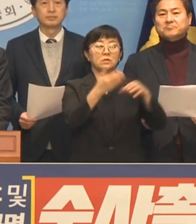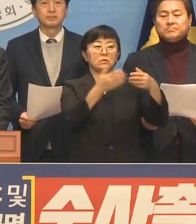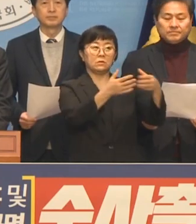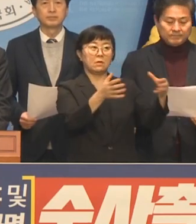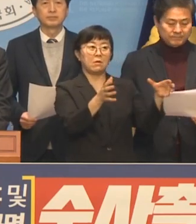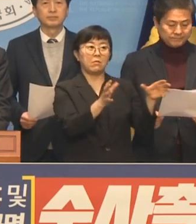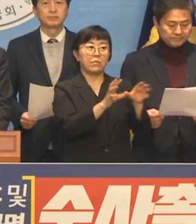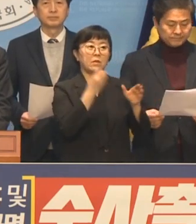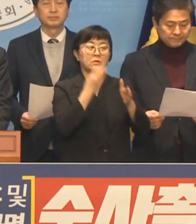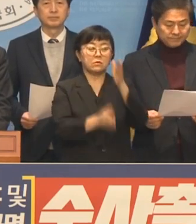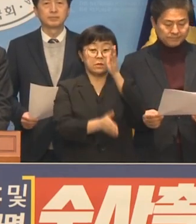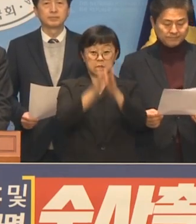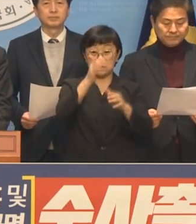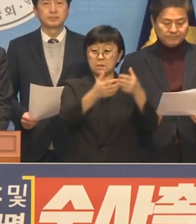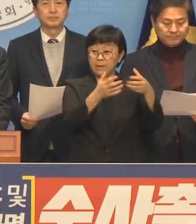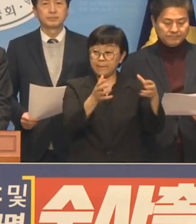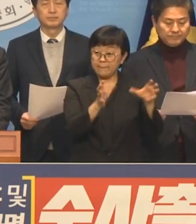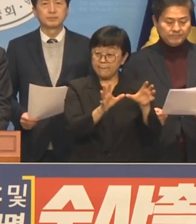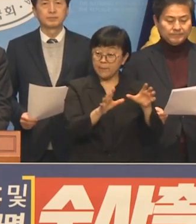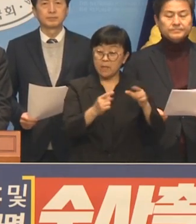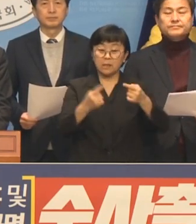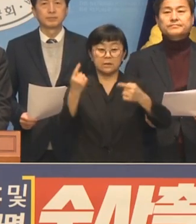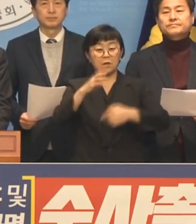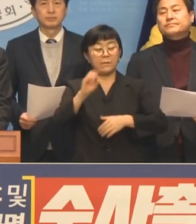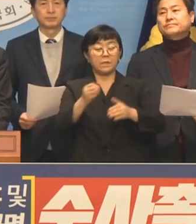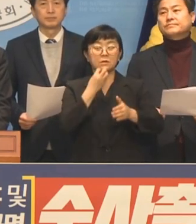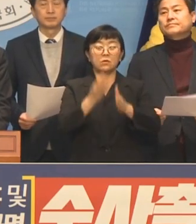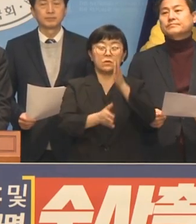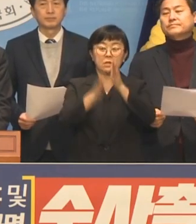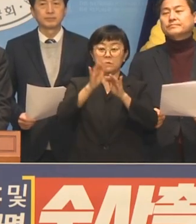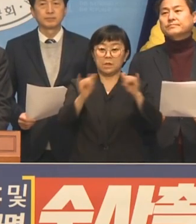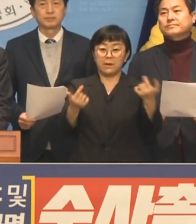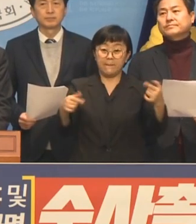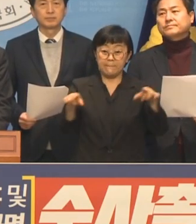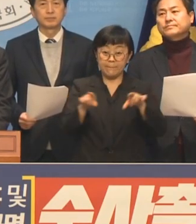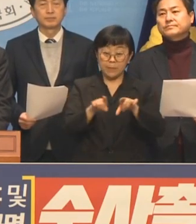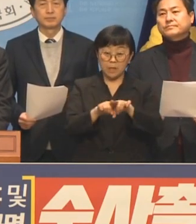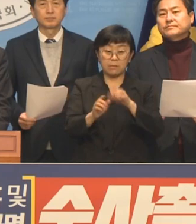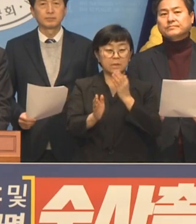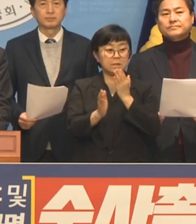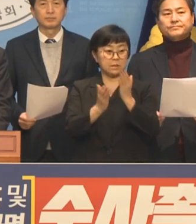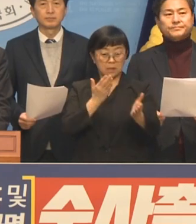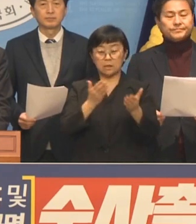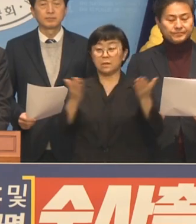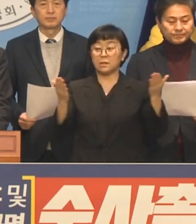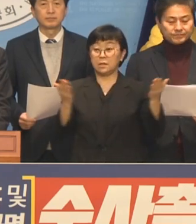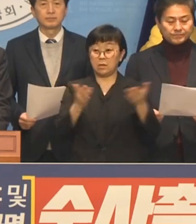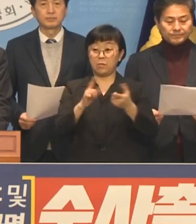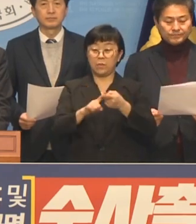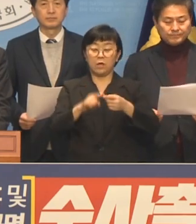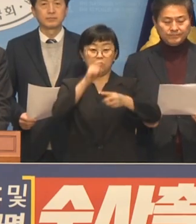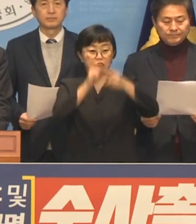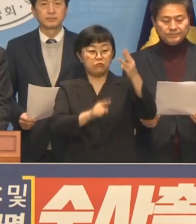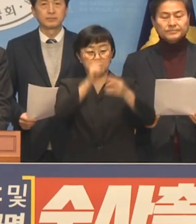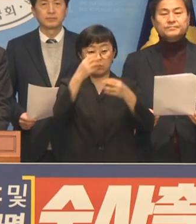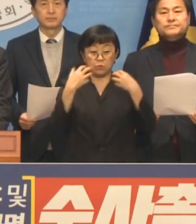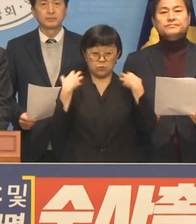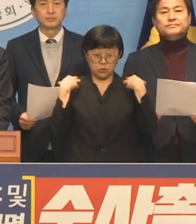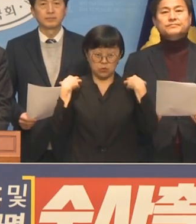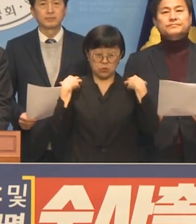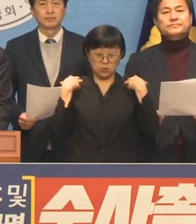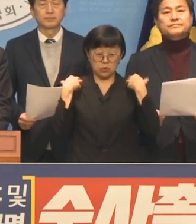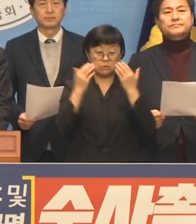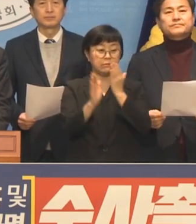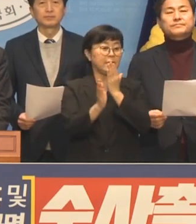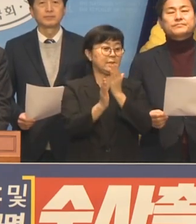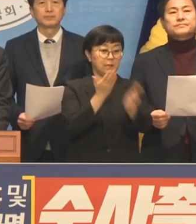더불어민주당 서울시당이 1,000만 서울시민과 함께 이 부당한 일에 이 윤석열 정부